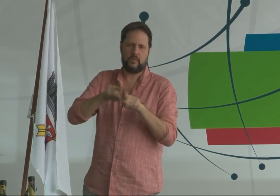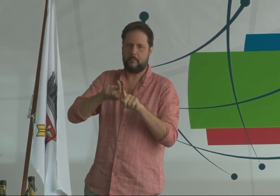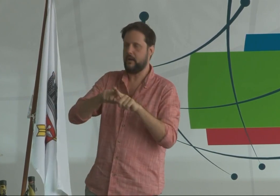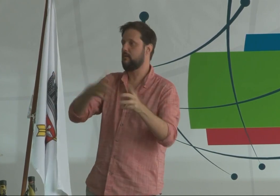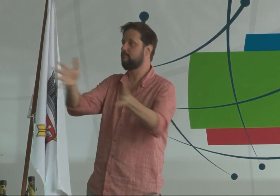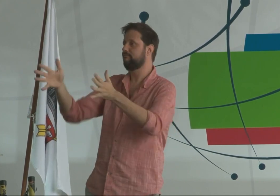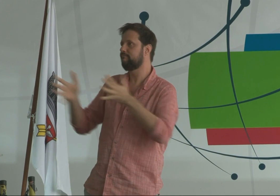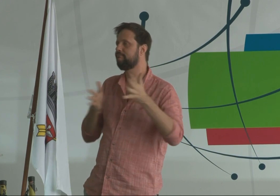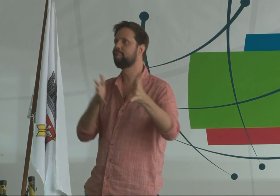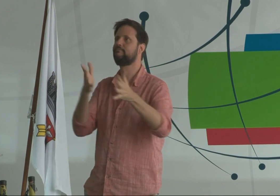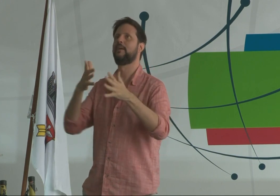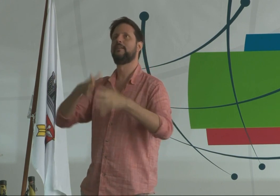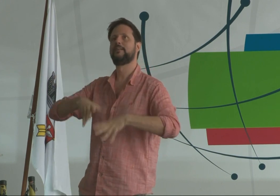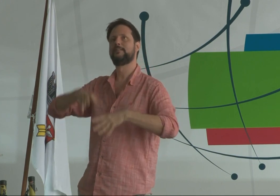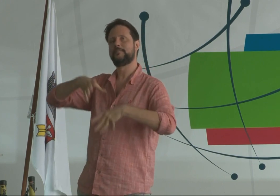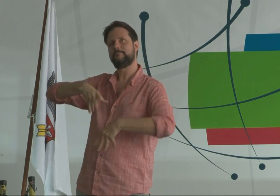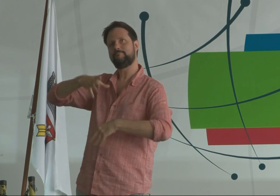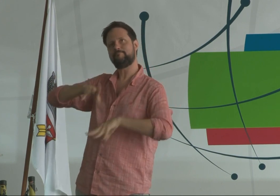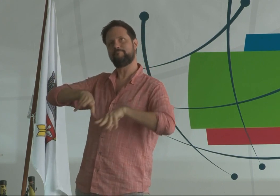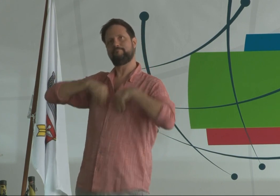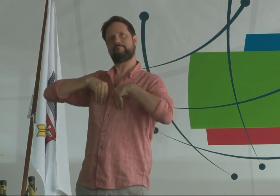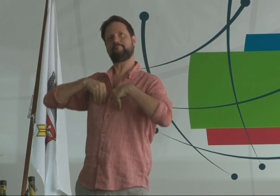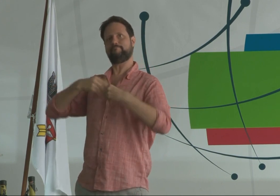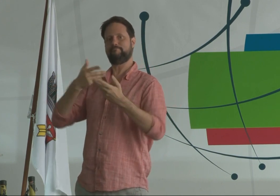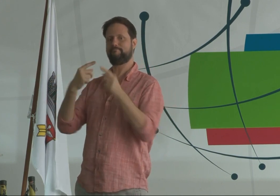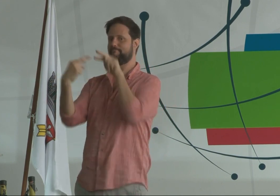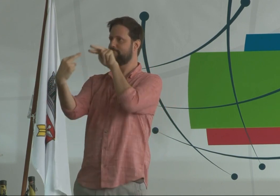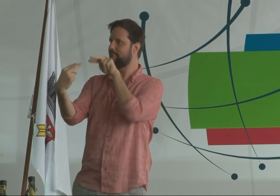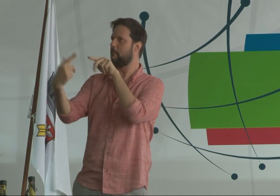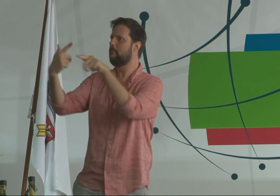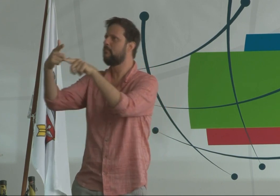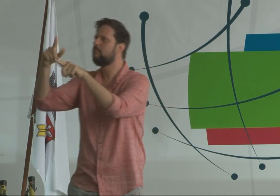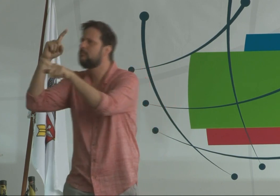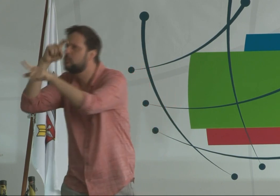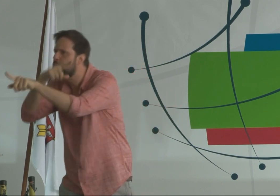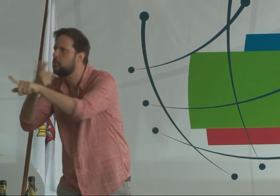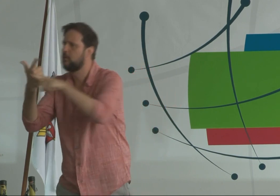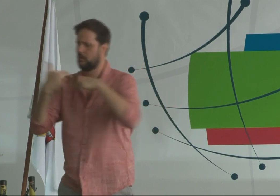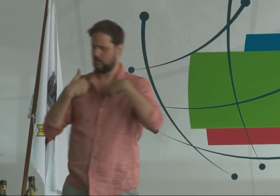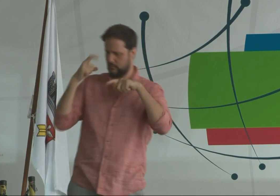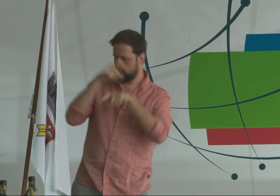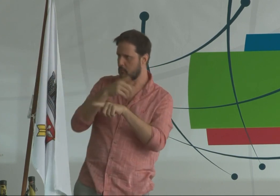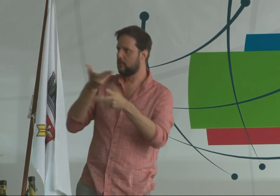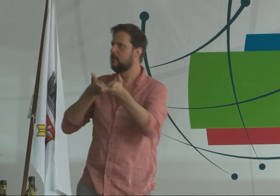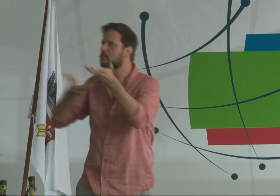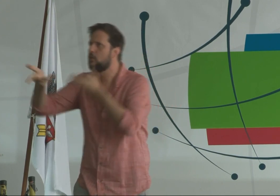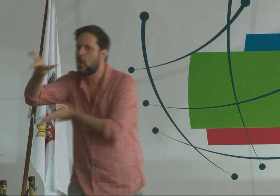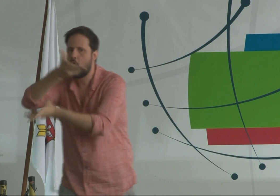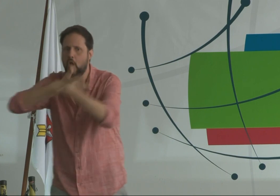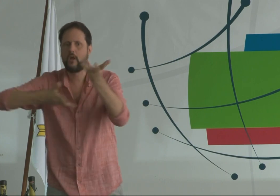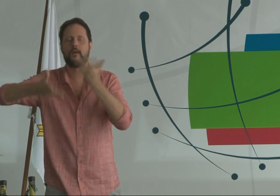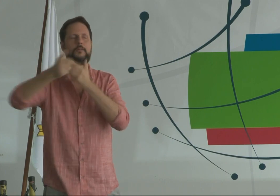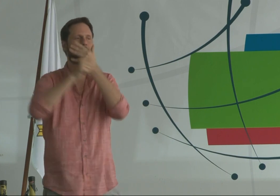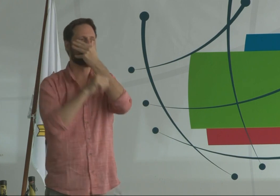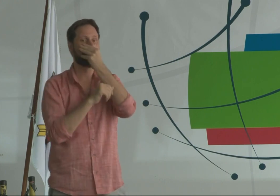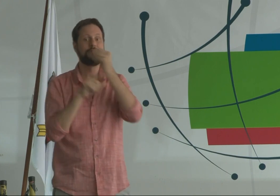pais linguísticos e me relacionar pela linha de sinais. Então, foi lá nesse contato com associações que eu consegui me apropriar nessa língua,